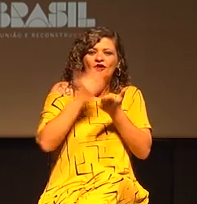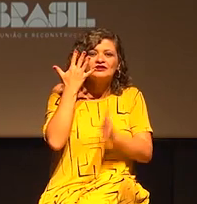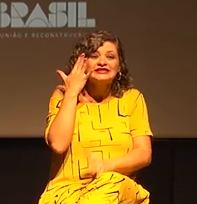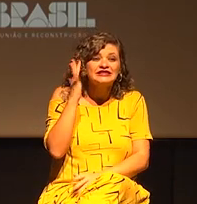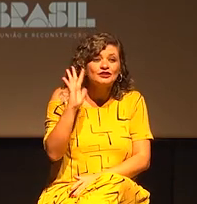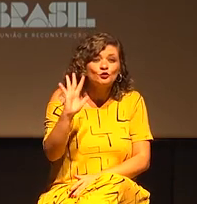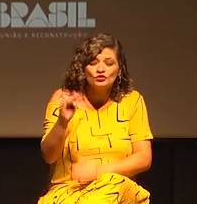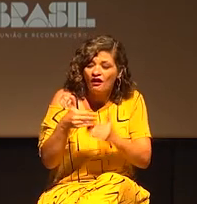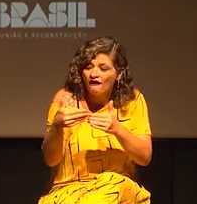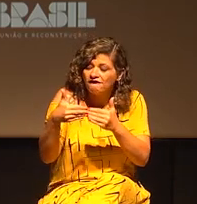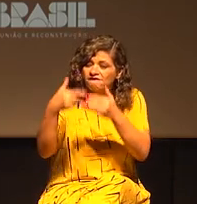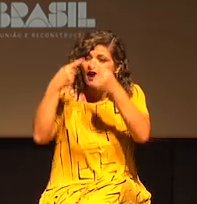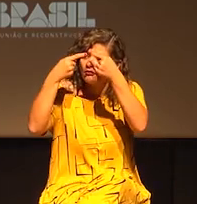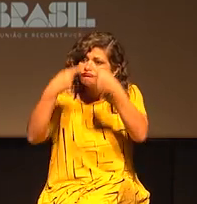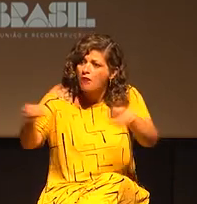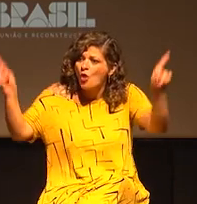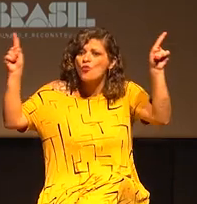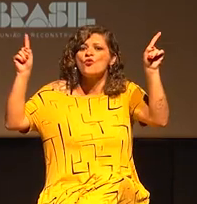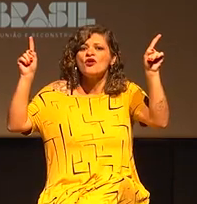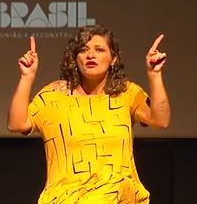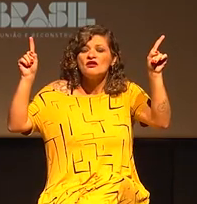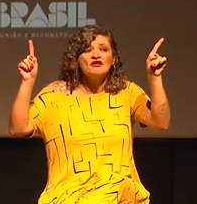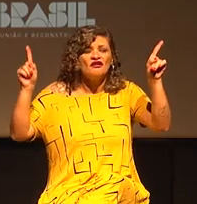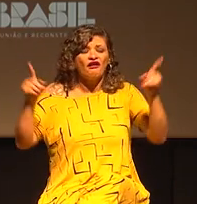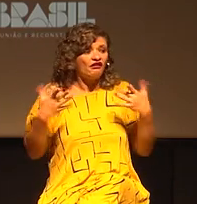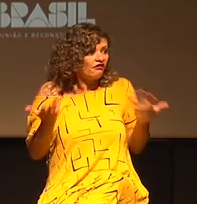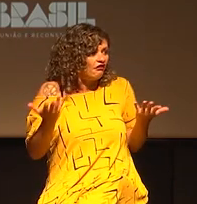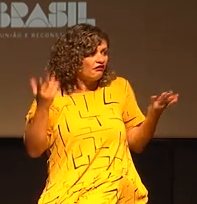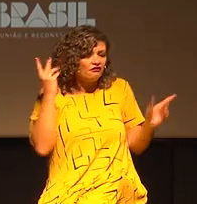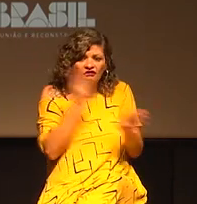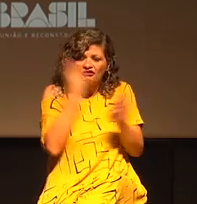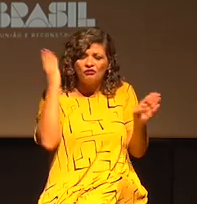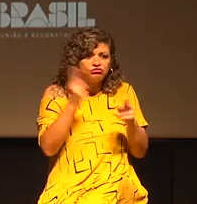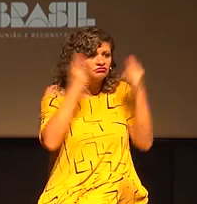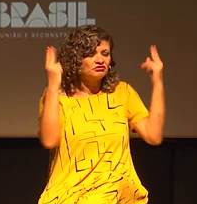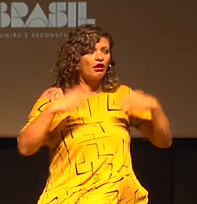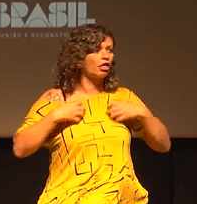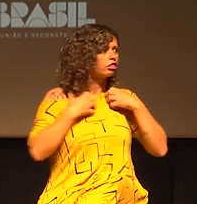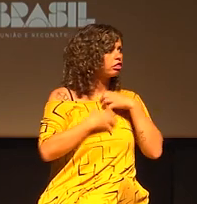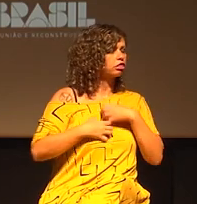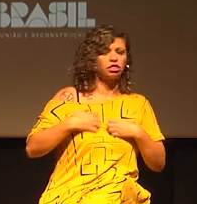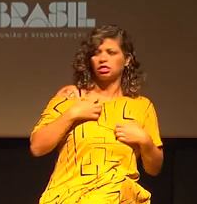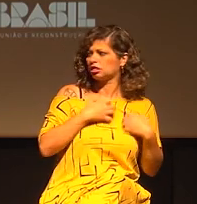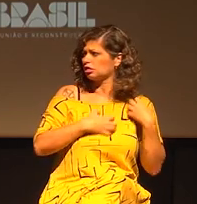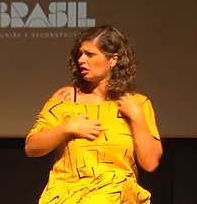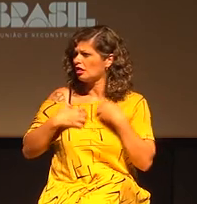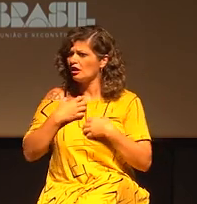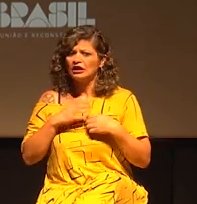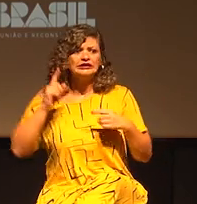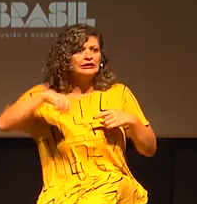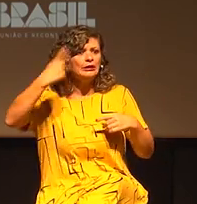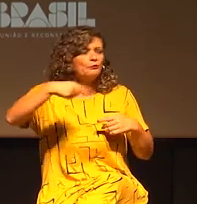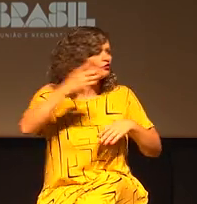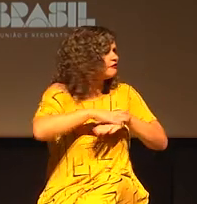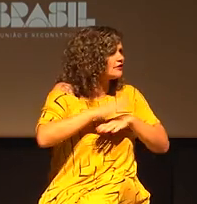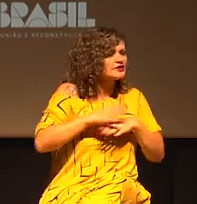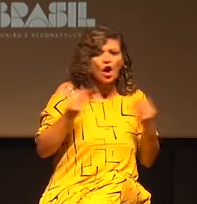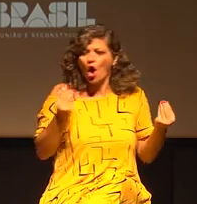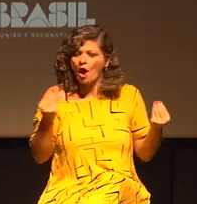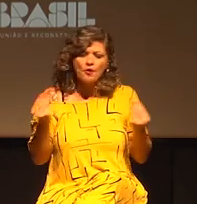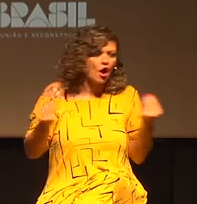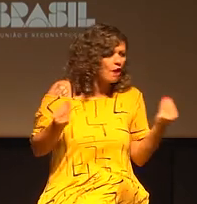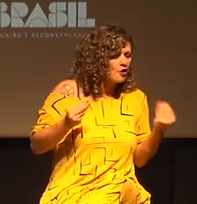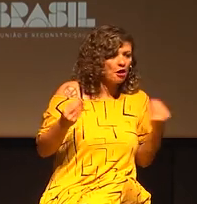tá meu tipo não vai dar é aí toda agonia para pensar e depois e depois e depois como é que a gente